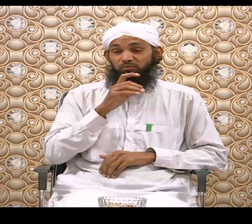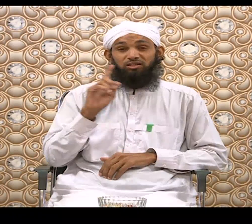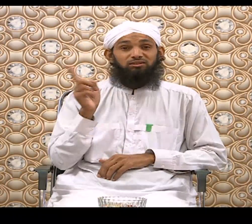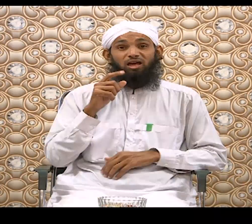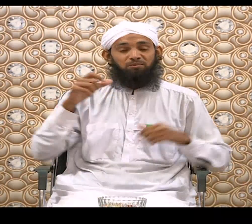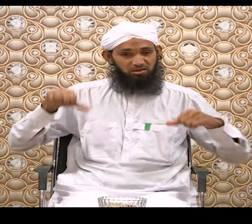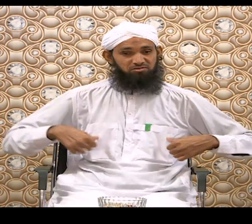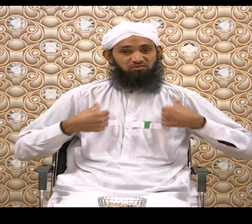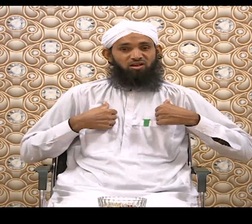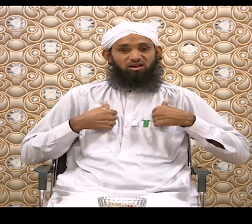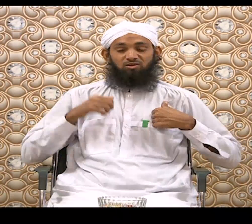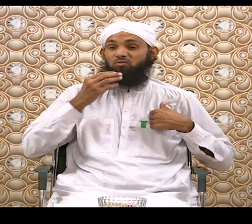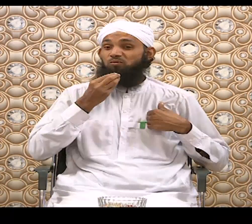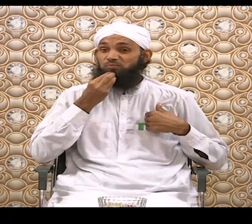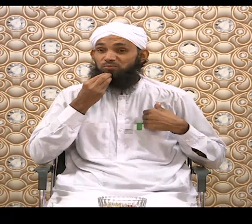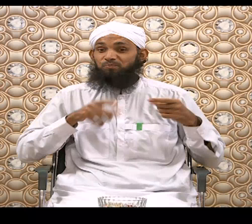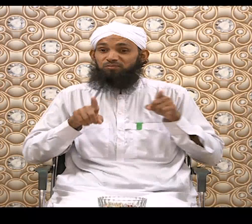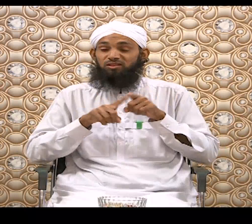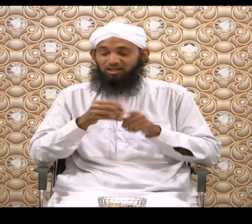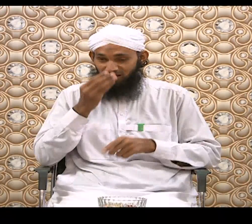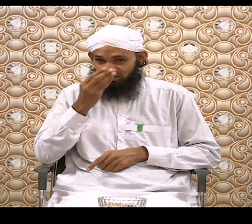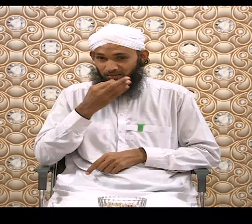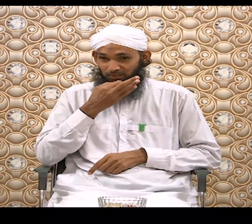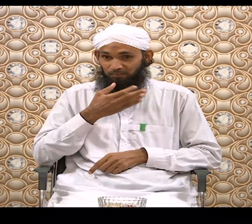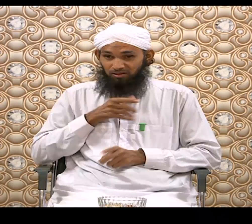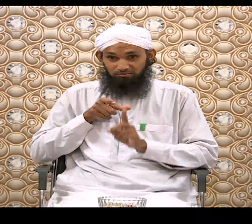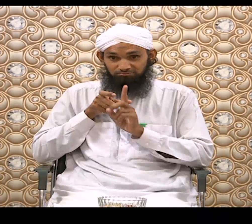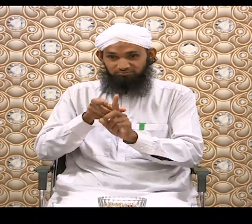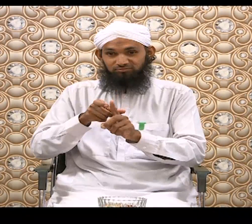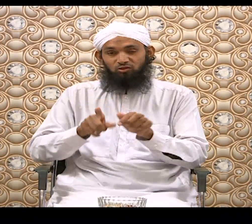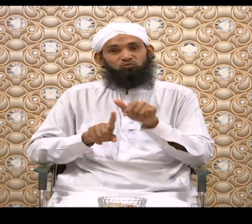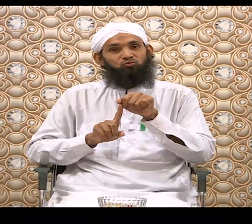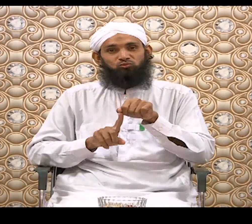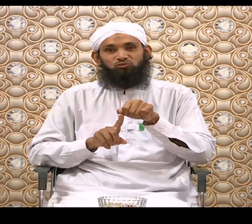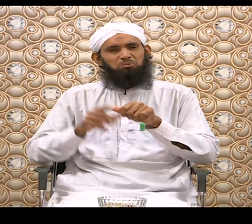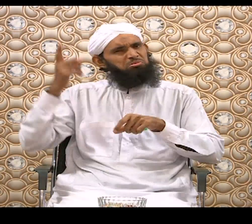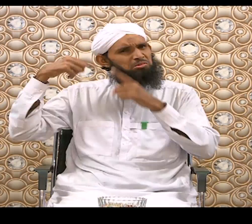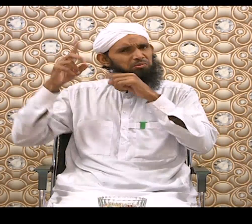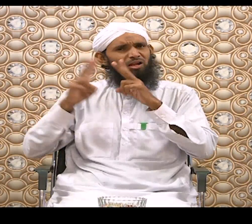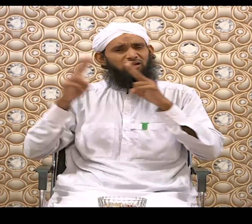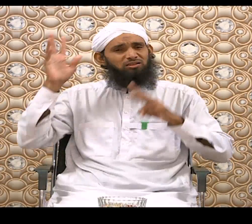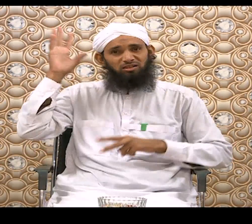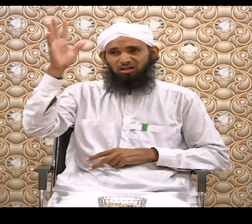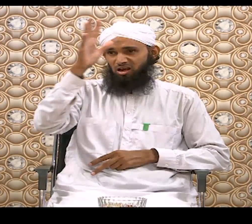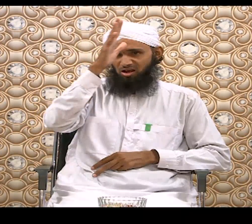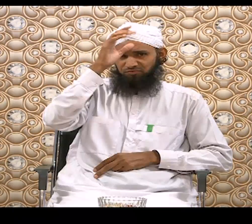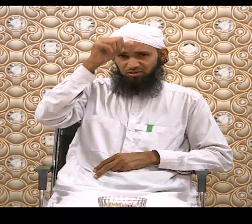احترام سے پیش آنے اور ان کی عزت و مقام کی حفاظت کرنے کی ترغیب دی ہے پہلے زمانے میں جب کوئی